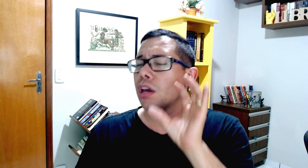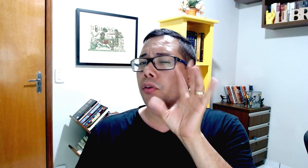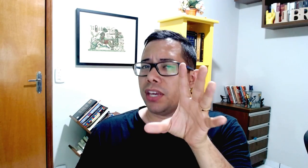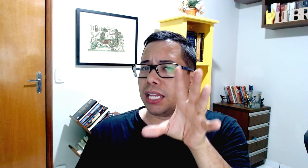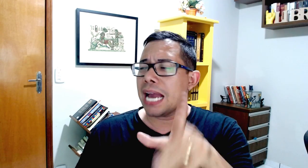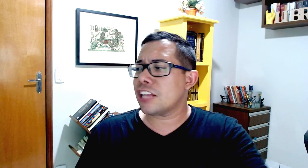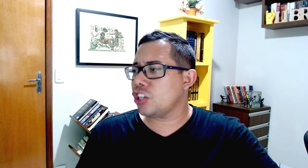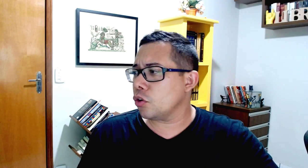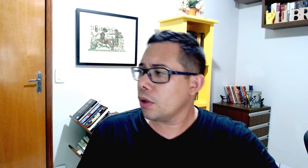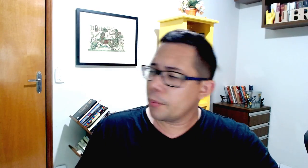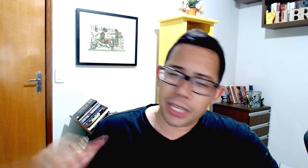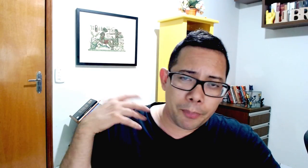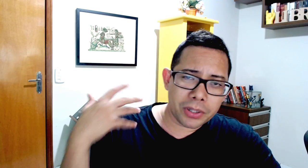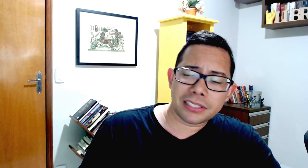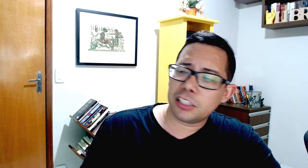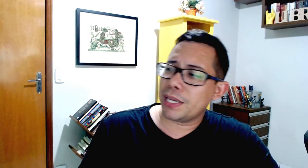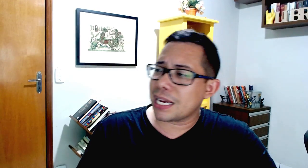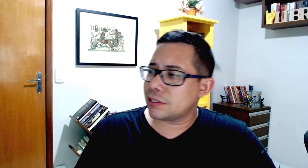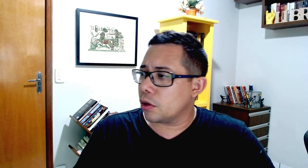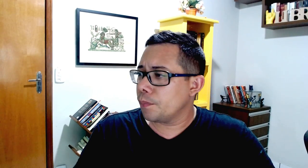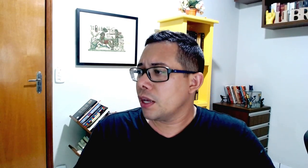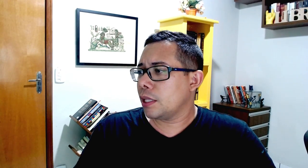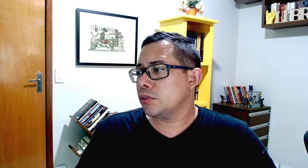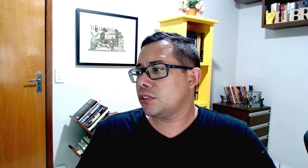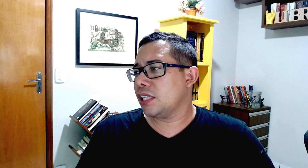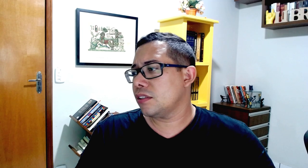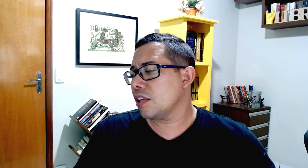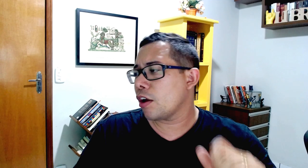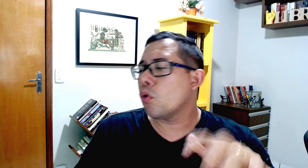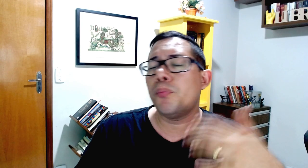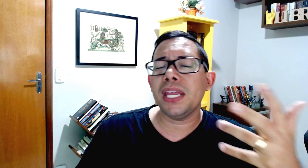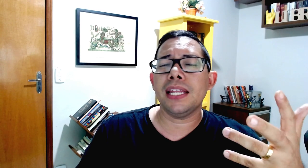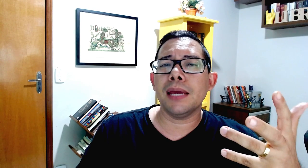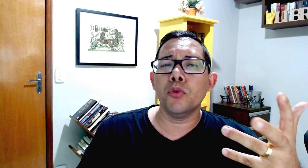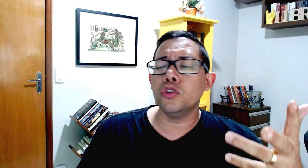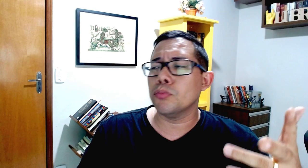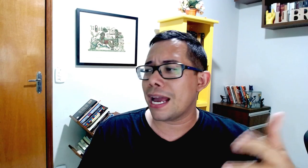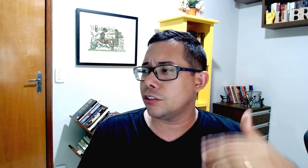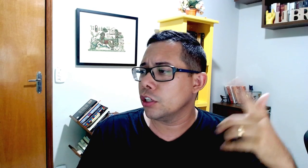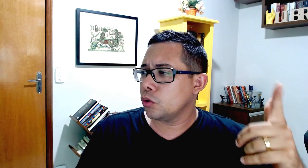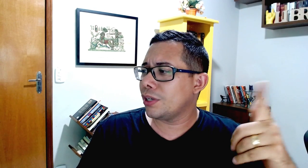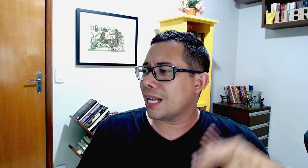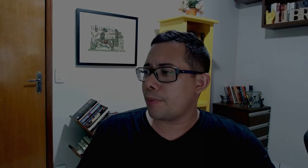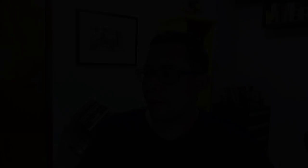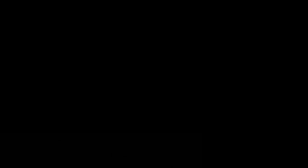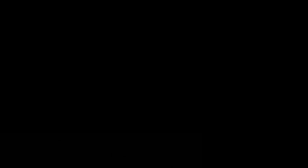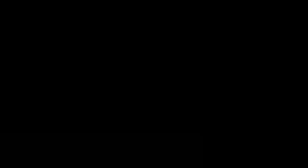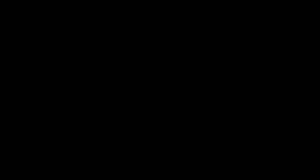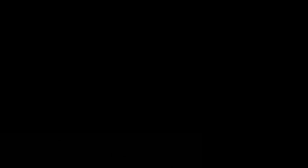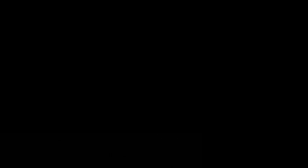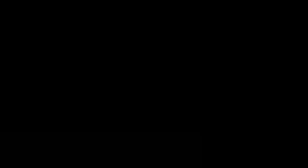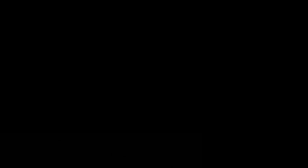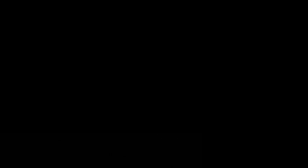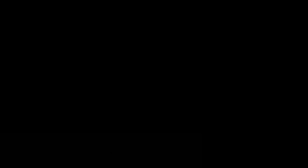fique ligadinho que depois dessa explicação temos certeza que você vai compreender muito mais do que da primeira vez